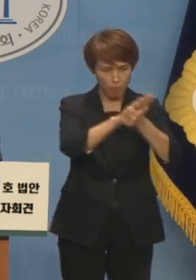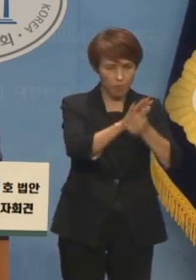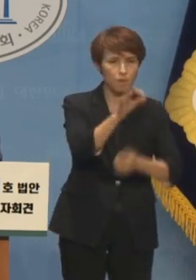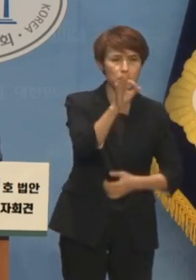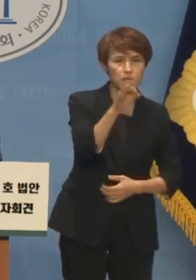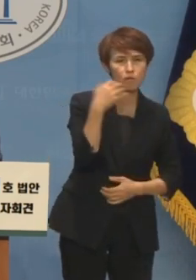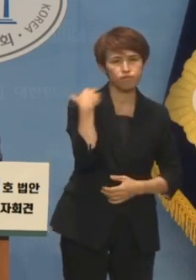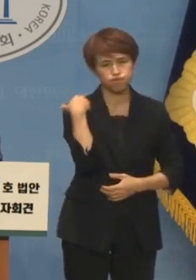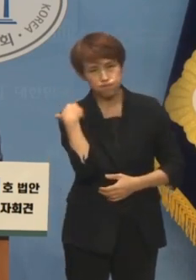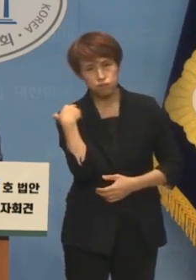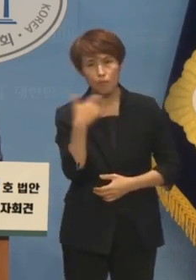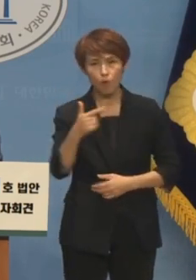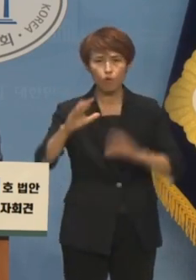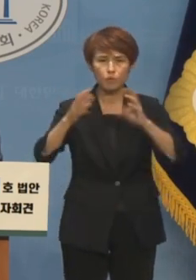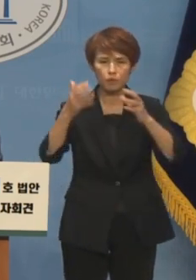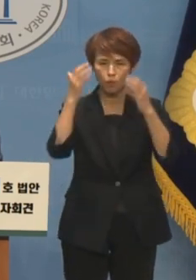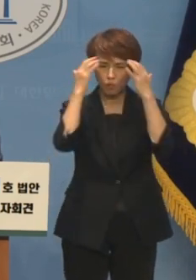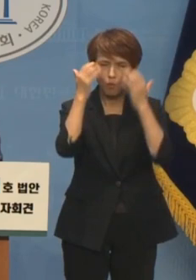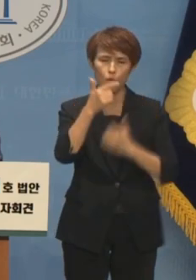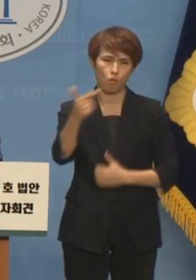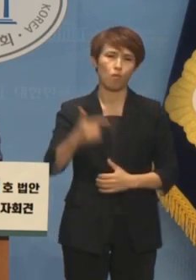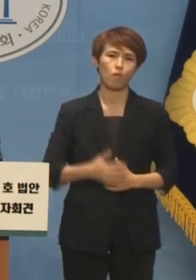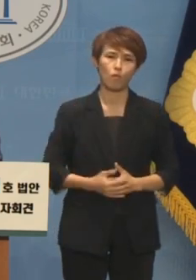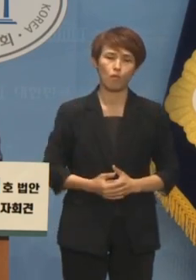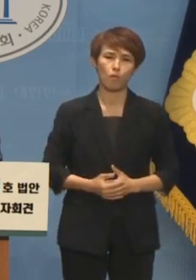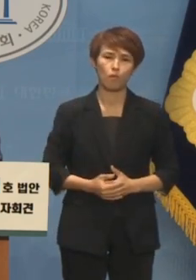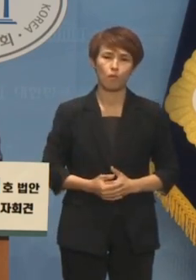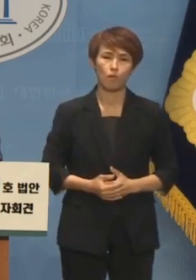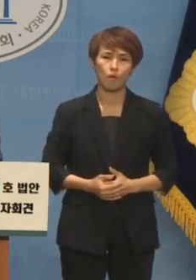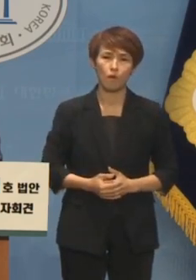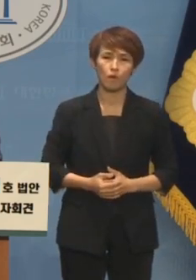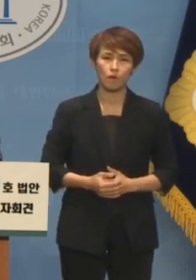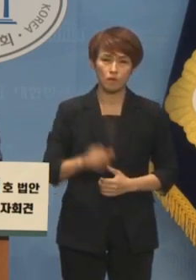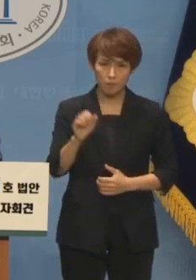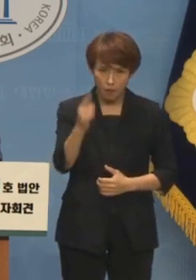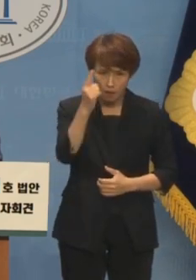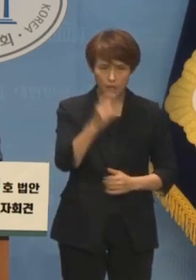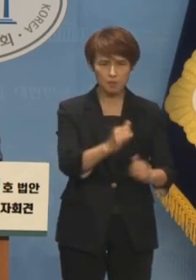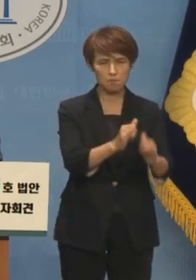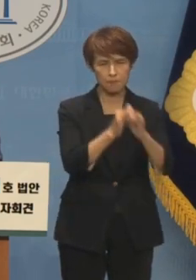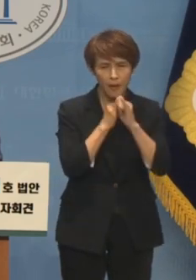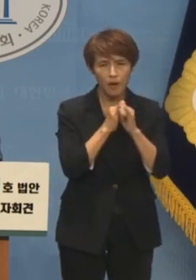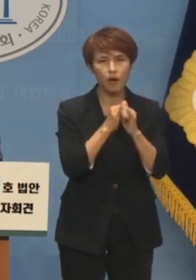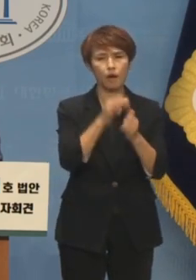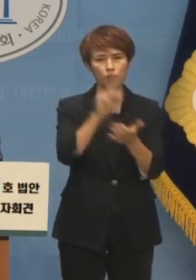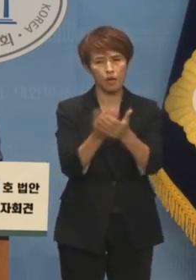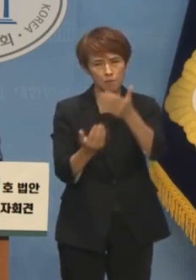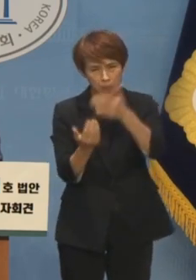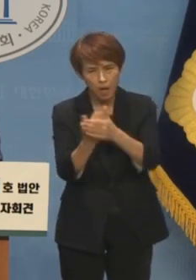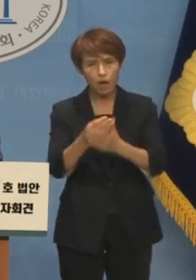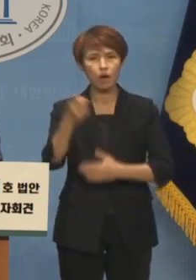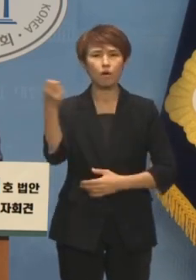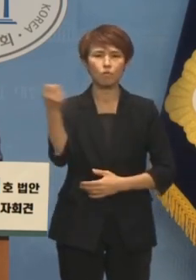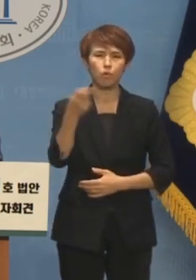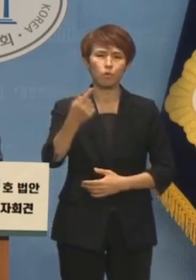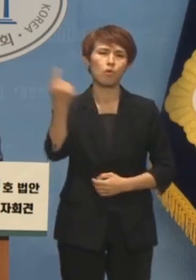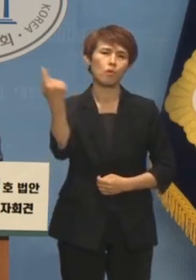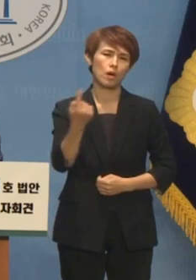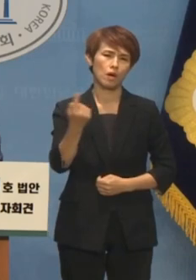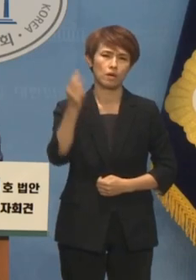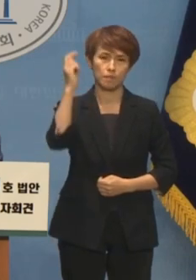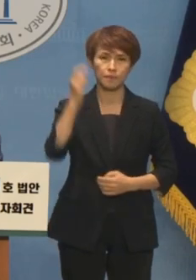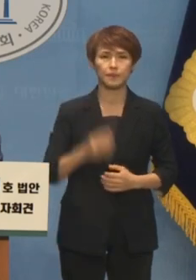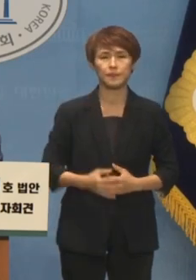인한 국민 고통은 더 커질 것이고 이로 인한 안타까운 비극도 더 빈번하게 발생하게 될